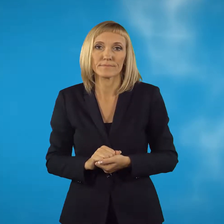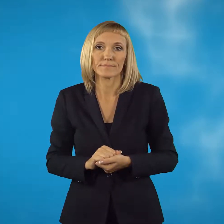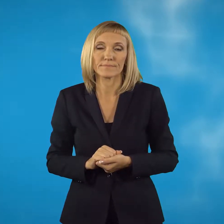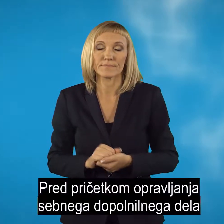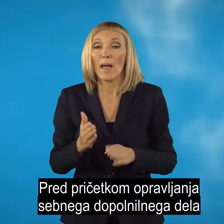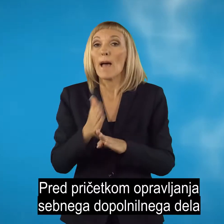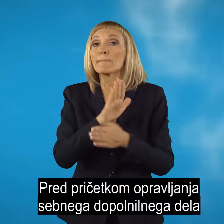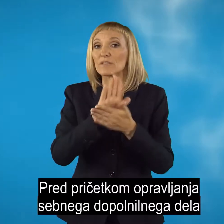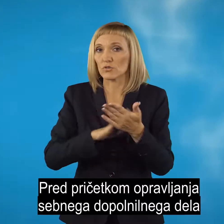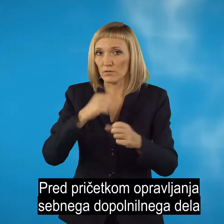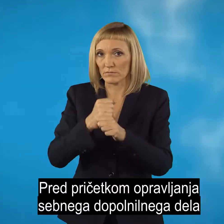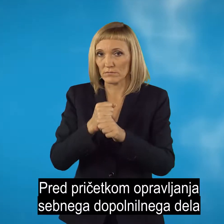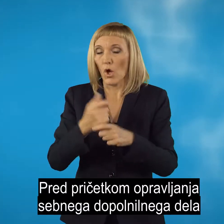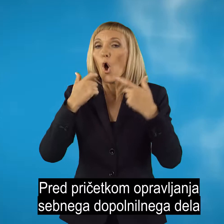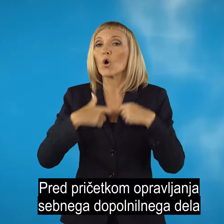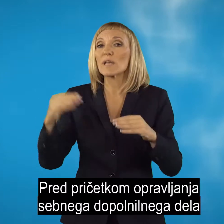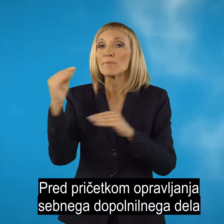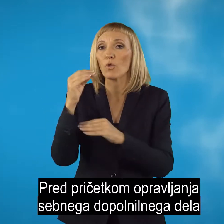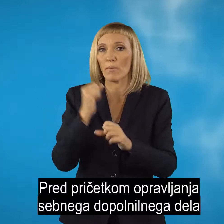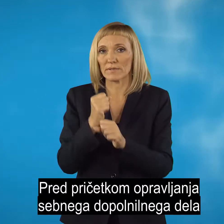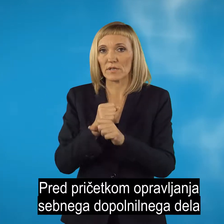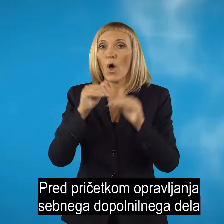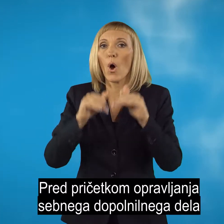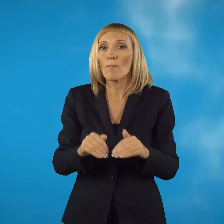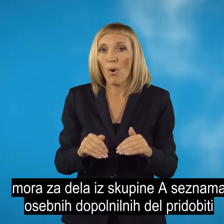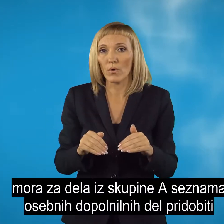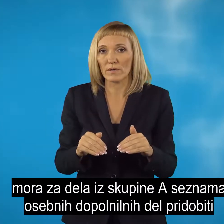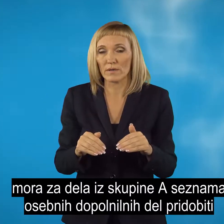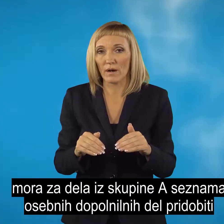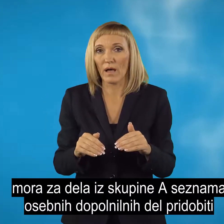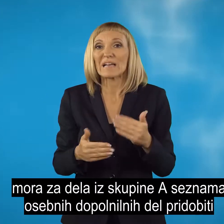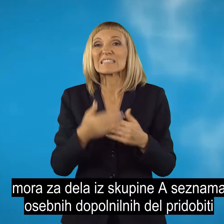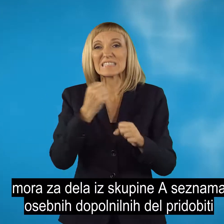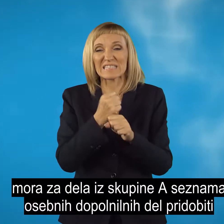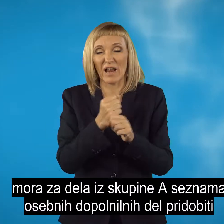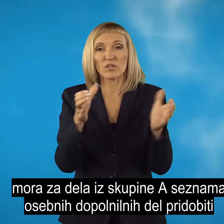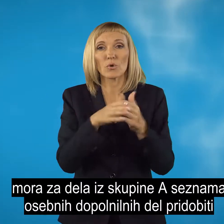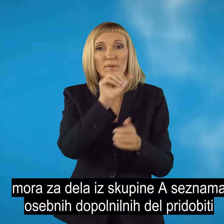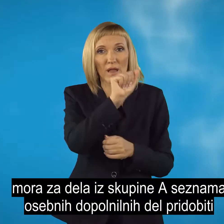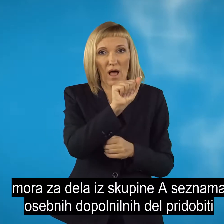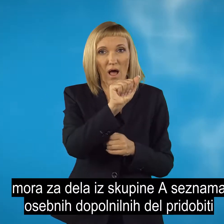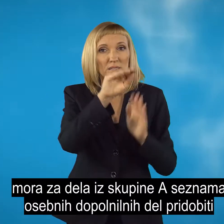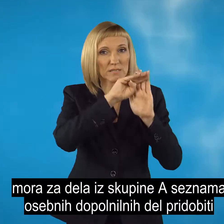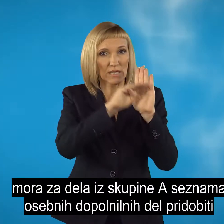Pred pričetkom opravljanja osebnega dopolnilnega dela mora za dela iz skupine A seznama osebnih dopolnilnih